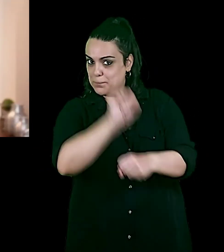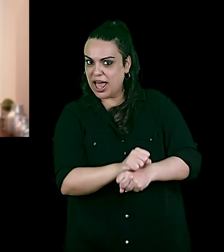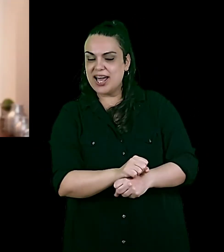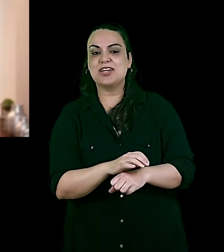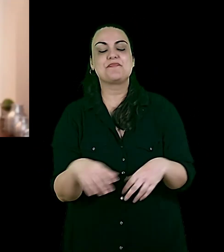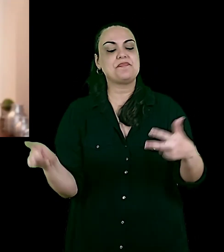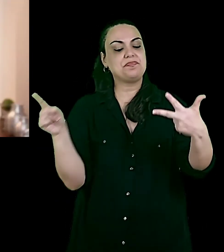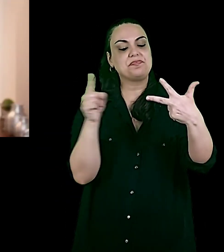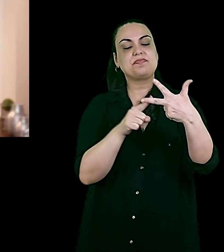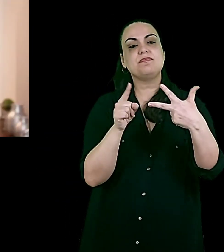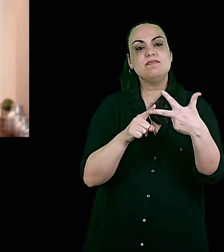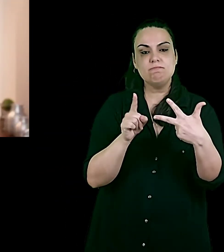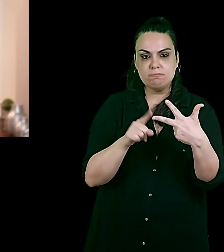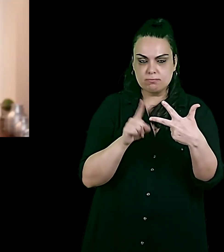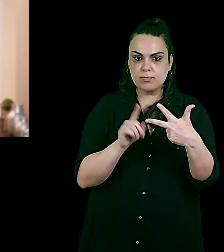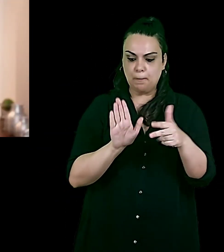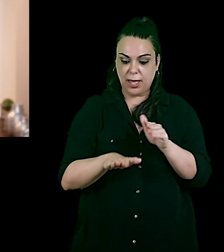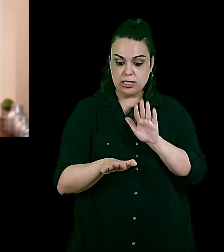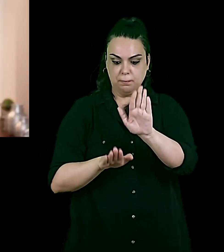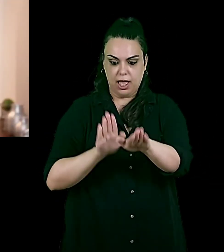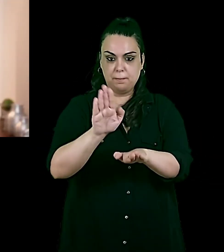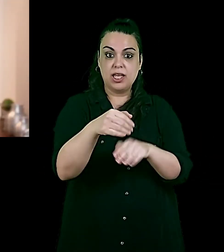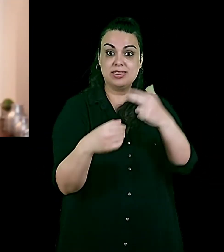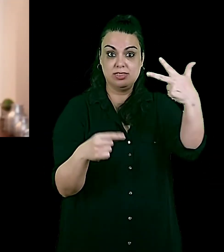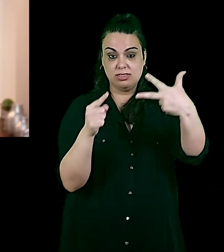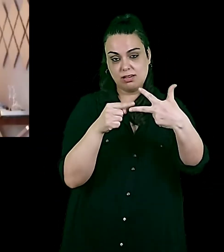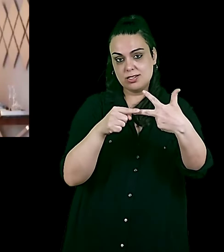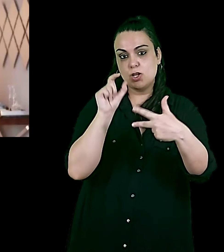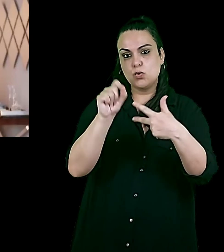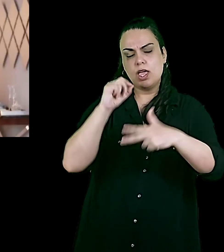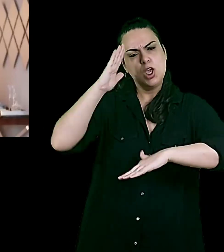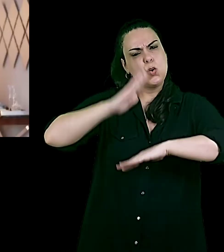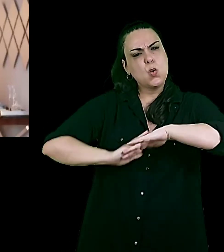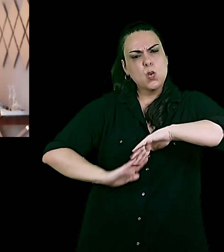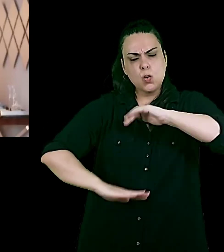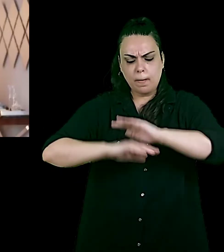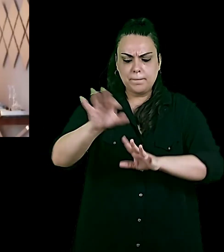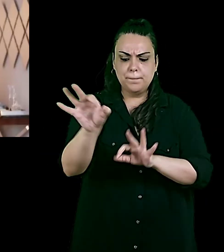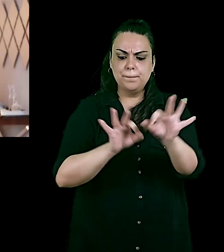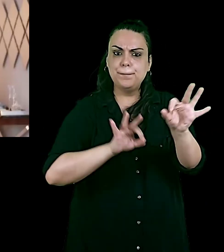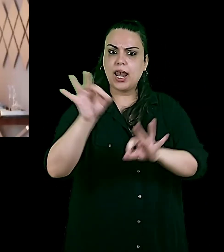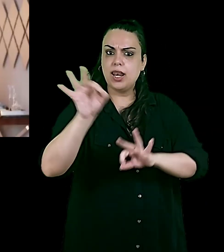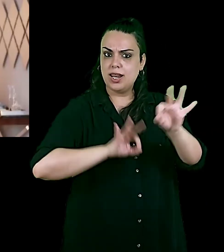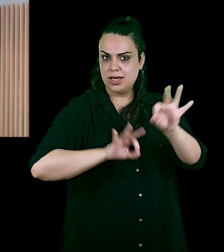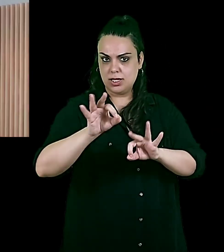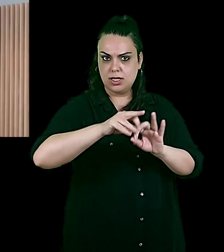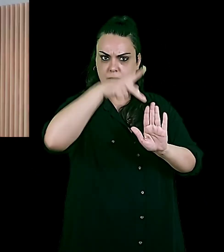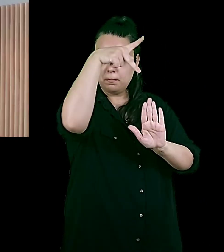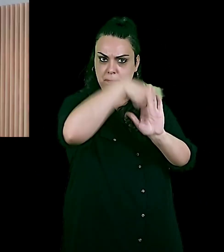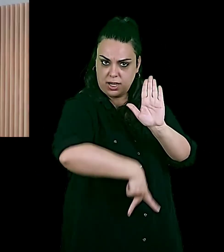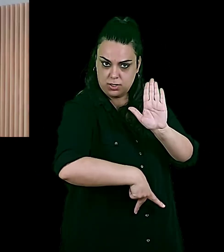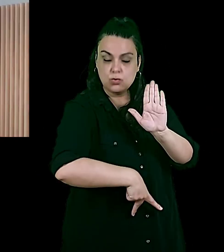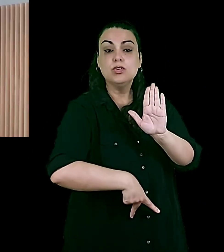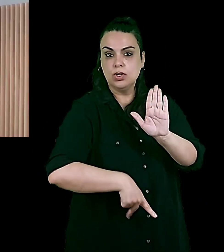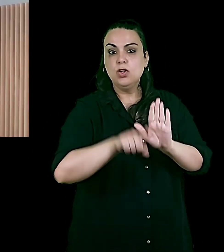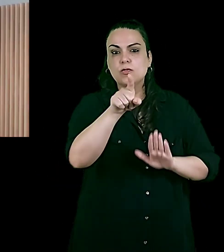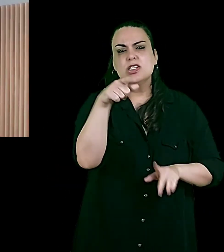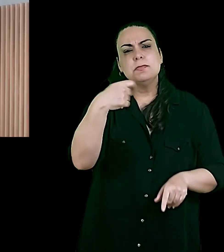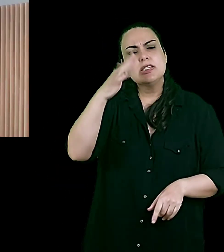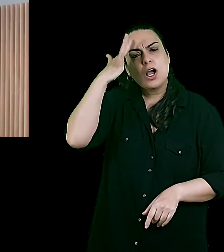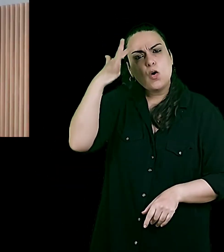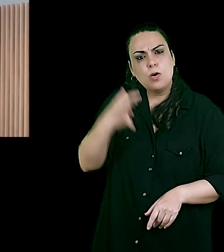ir. O terceiro passo para você destravar o seu chamado é esse: construa um plano de ação. A primeira coisa que você